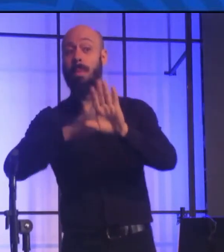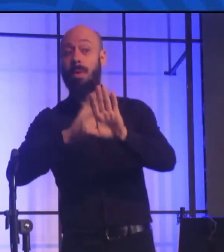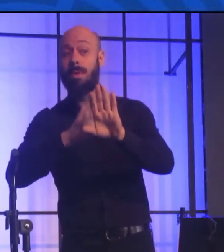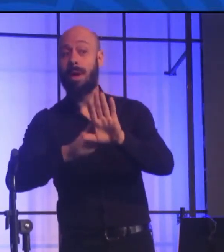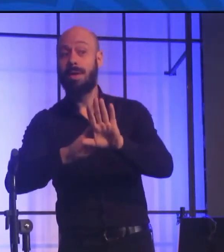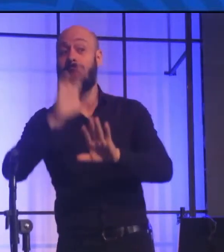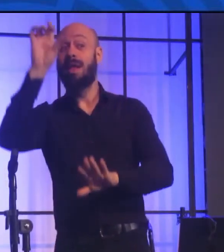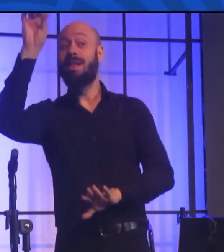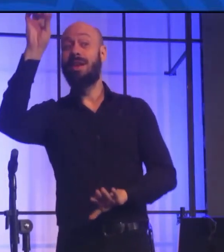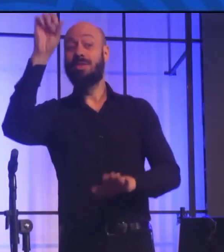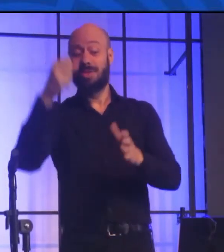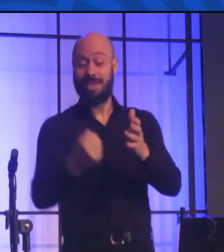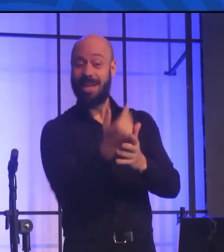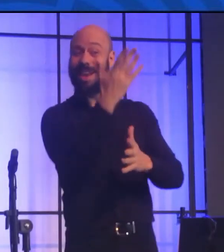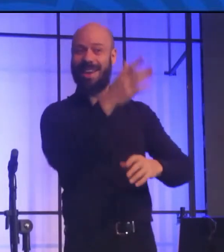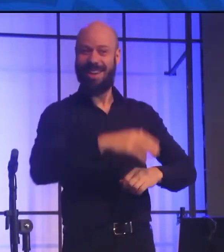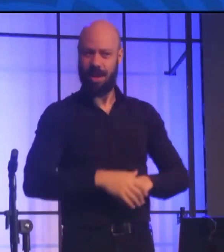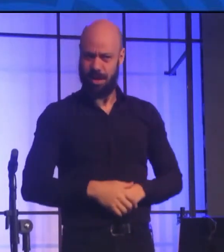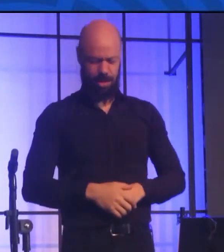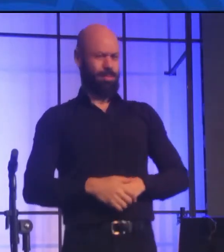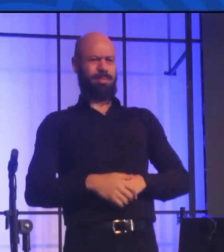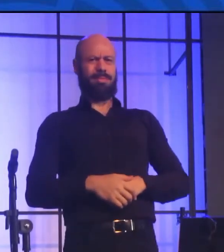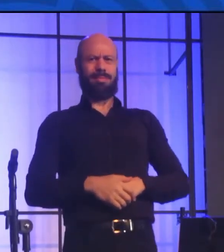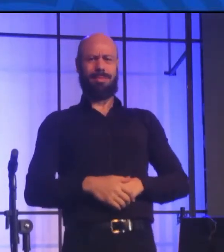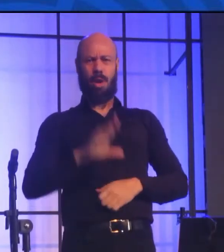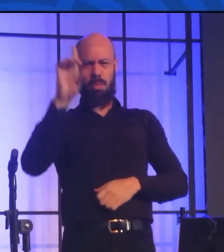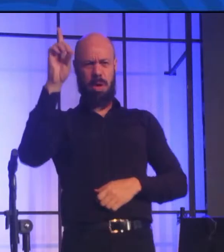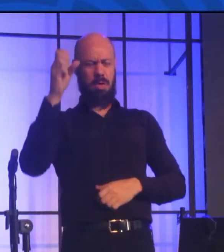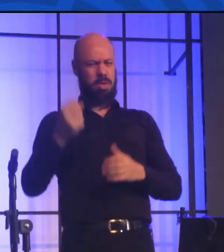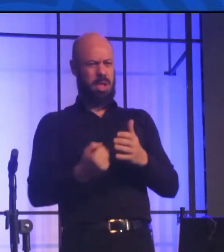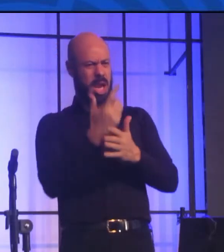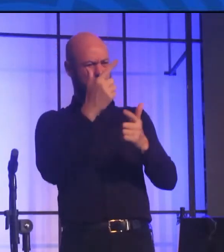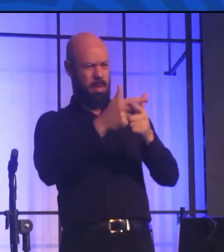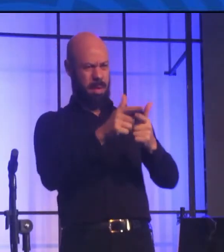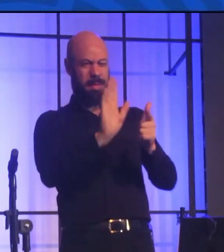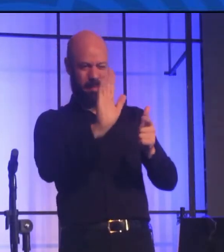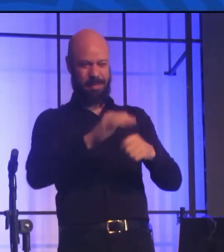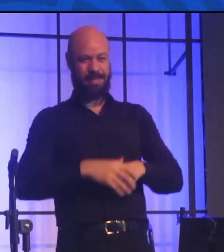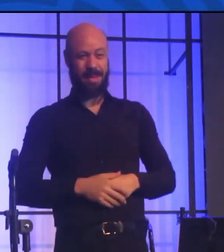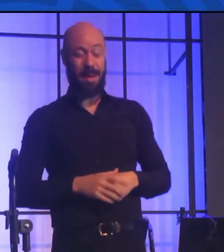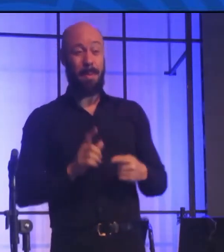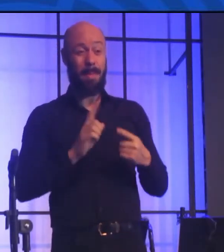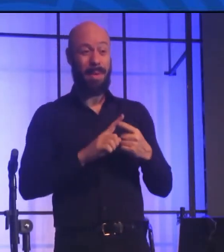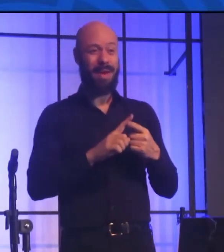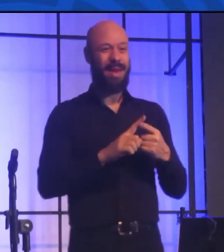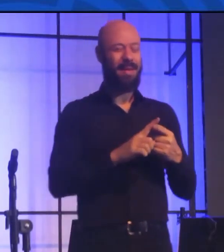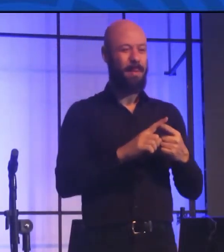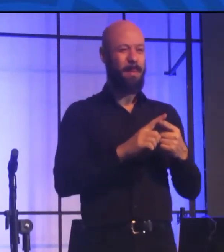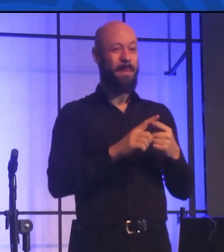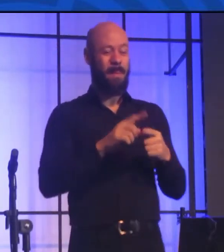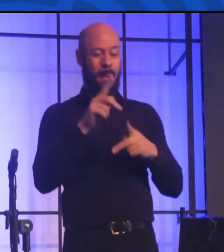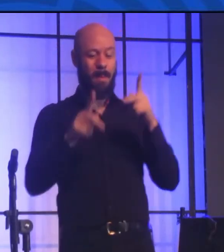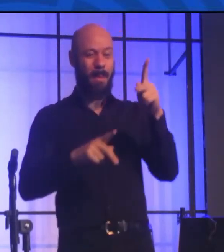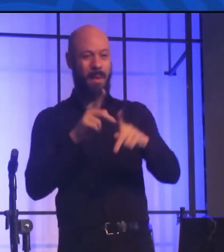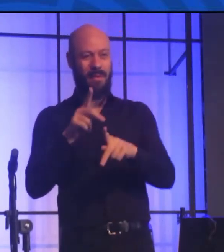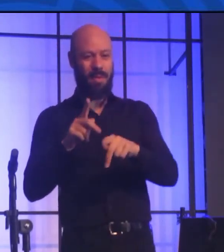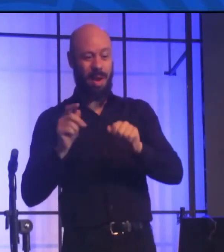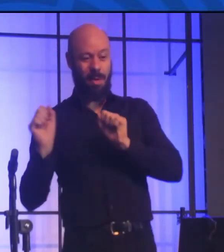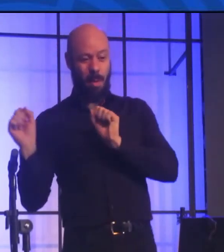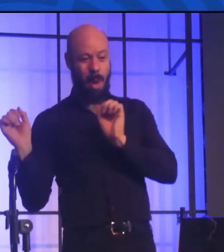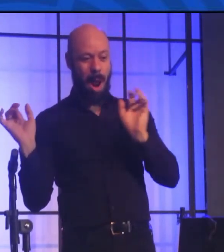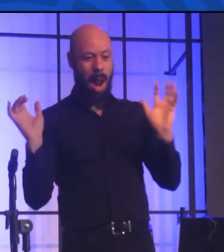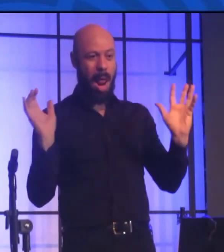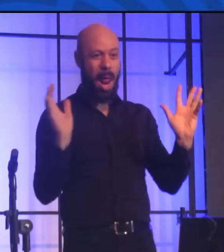Foi Deus que causou o problema. Porque, gente, eu me lembro que assim como os